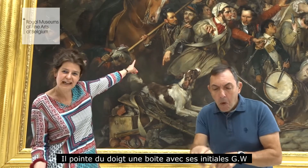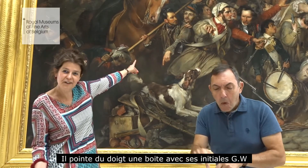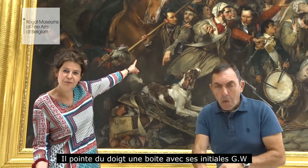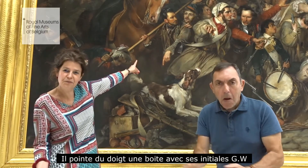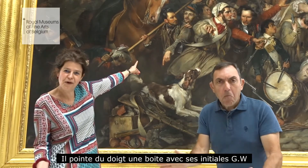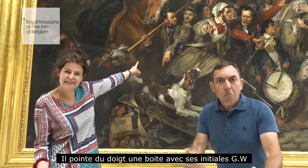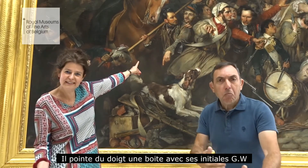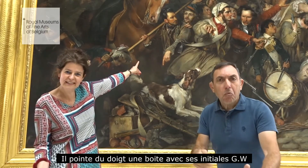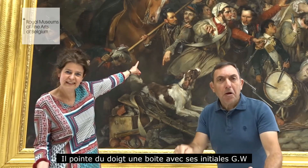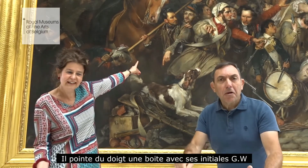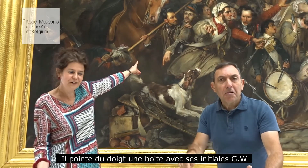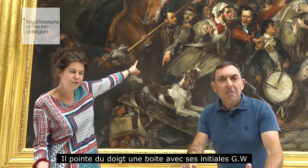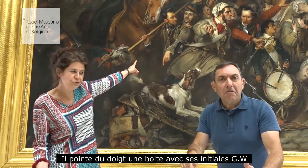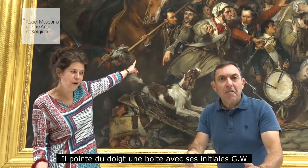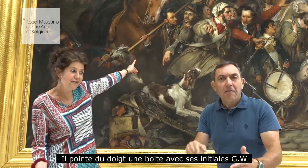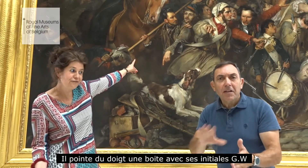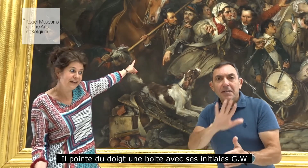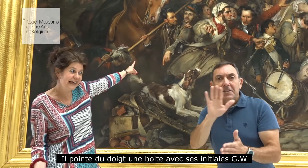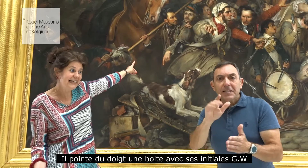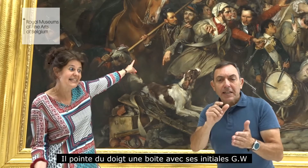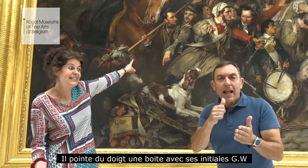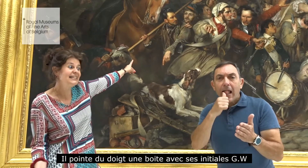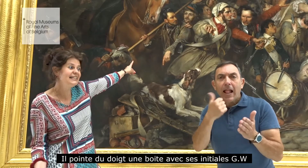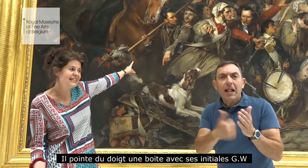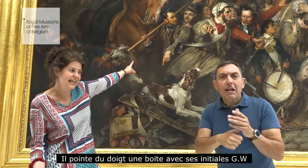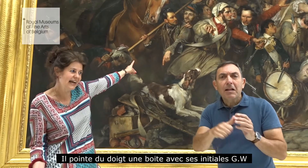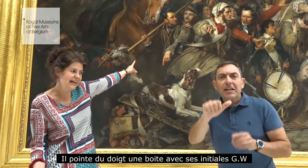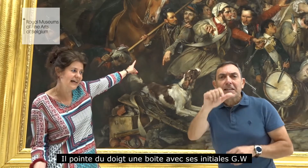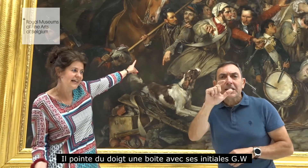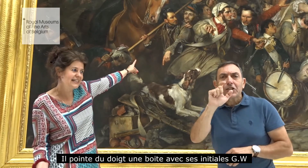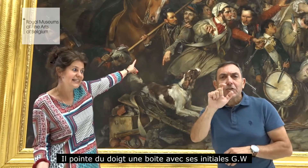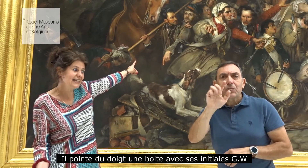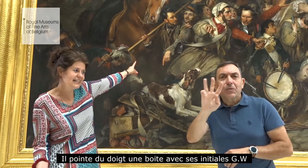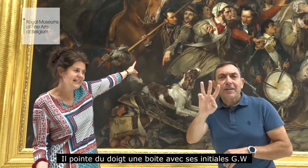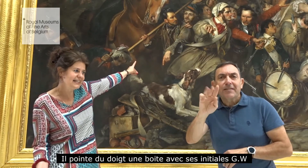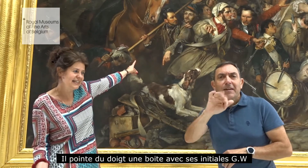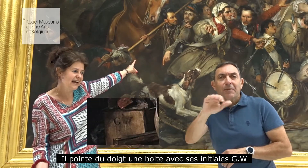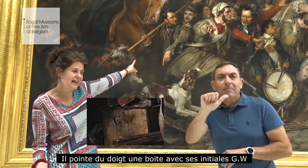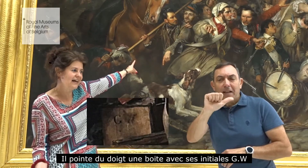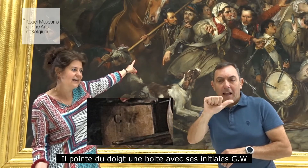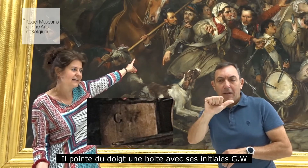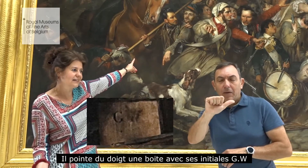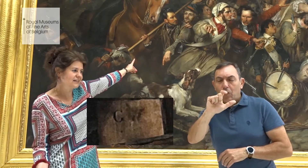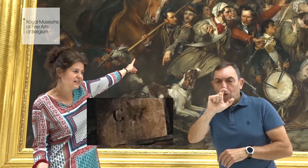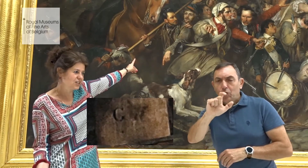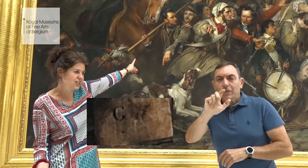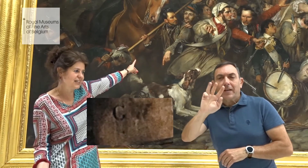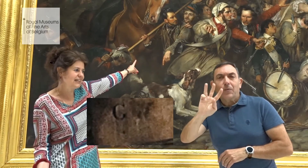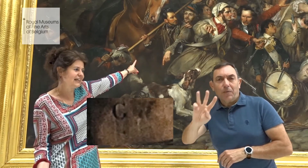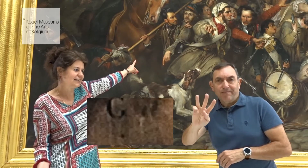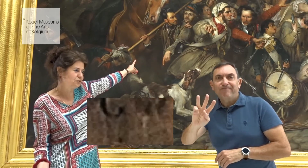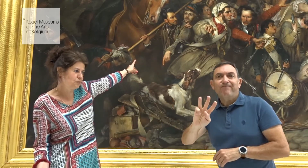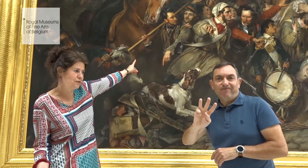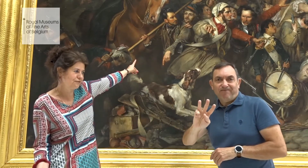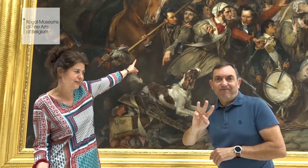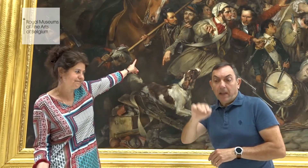de pointer le doigt vers les initiales, ses initiales, G et W.